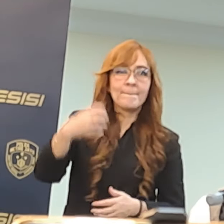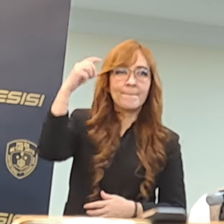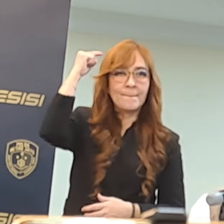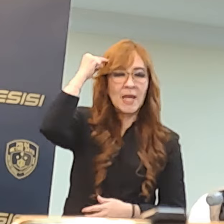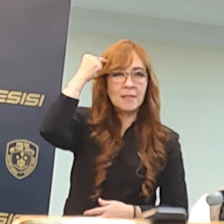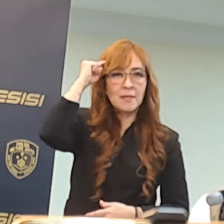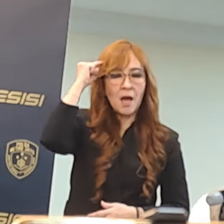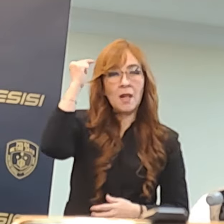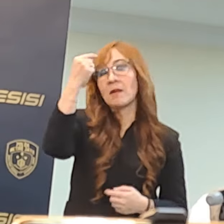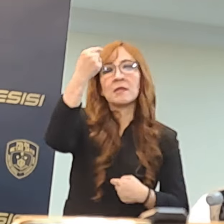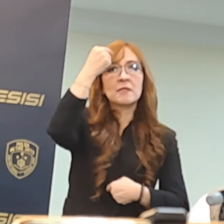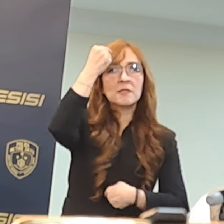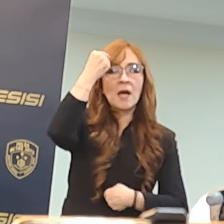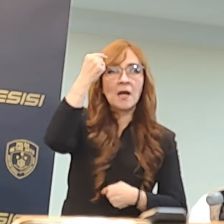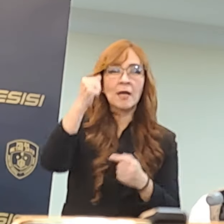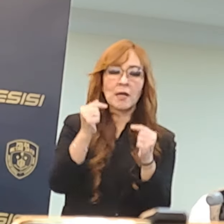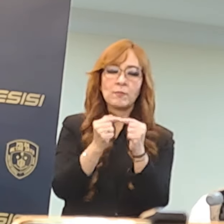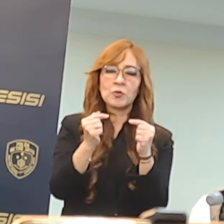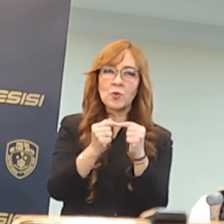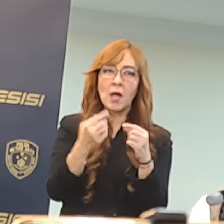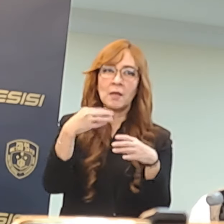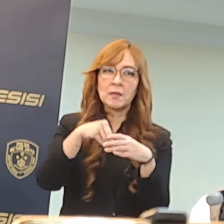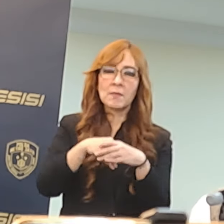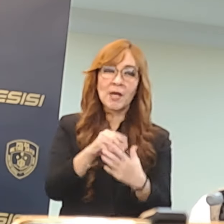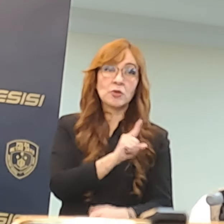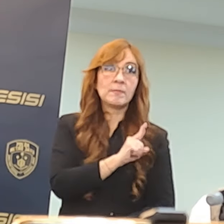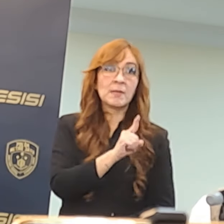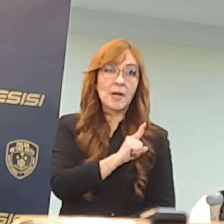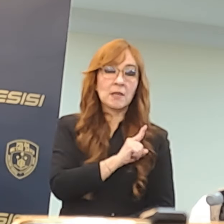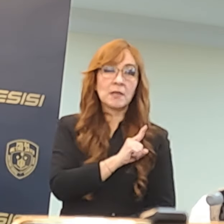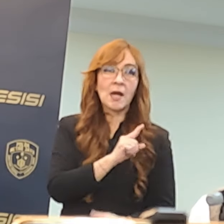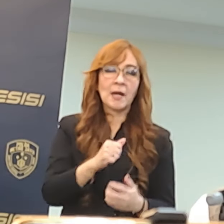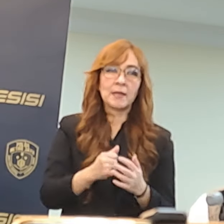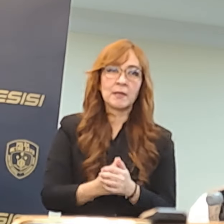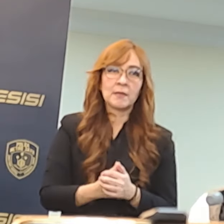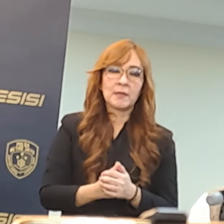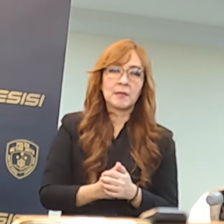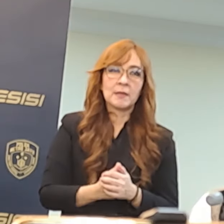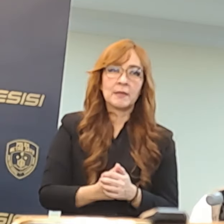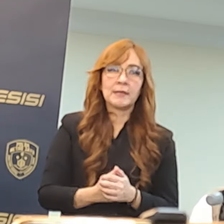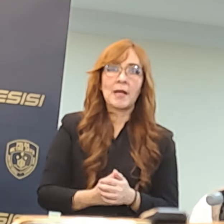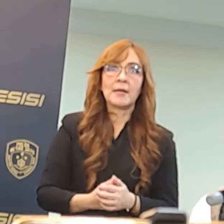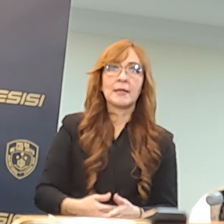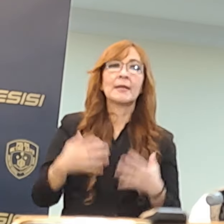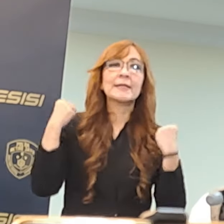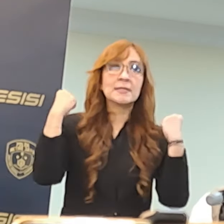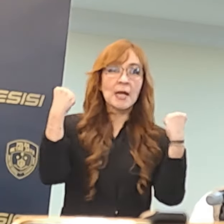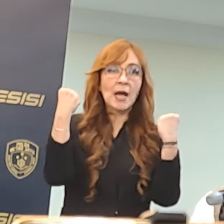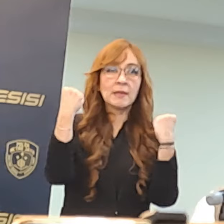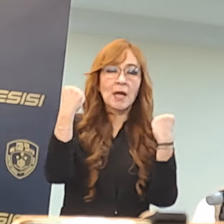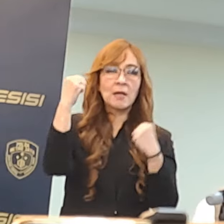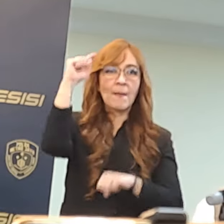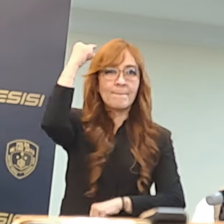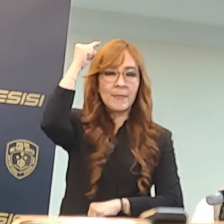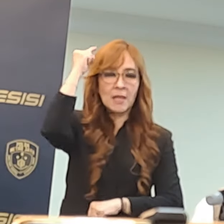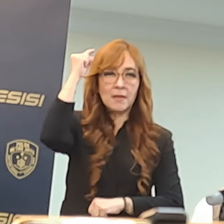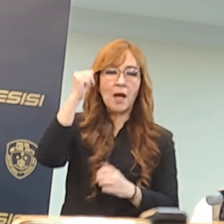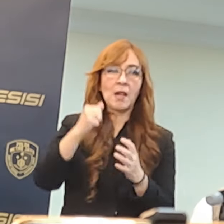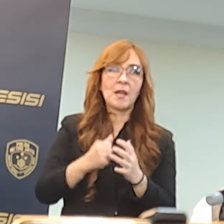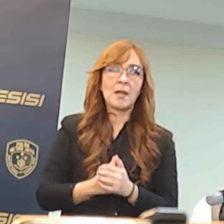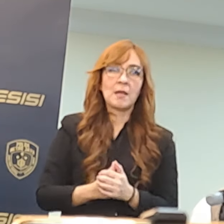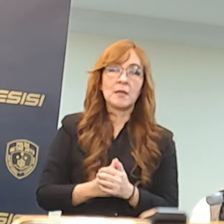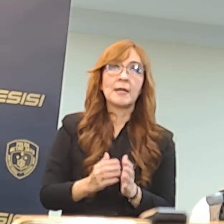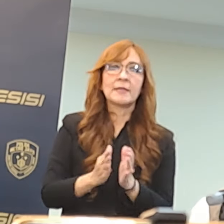tersangka yang relevan, termasuk di dalamnya aspek kepribadian, inteligensi dan kesehatan mental yang bersangkutan. Dan juga